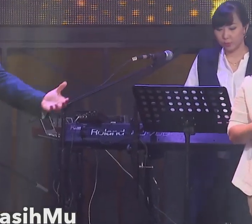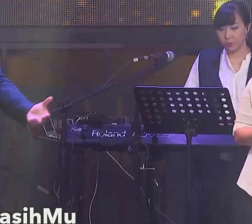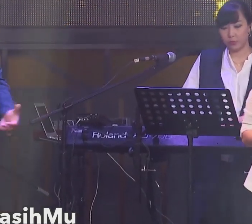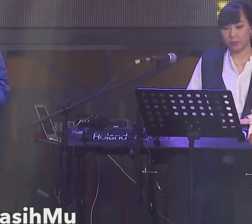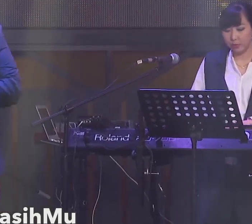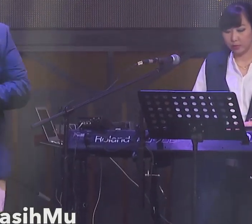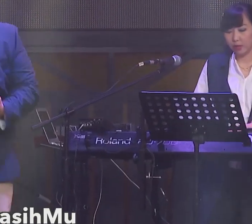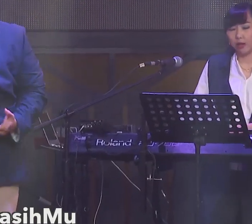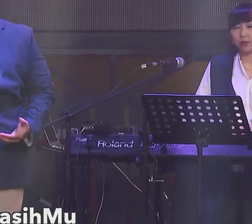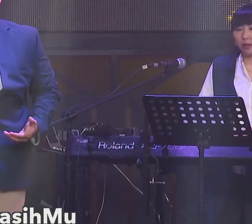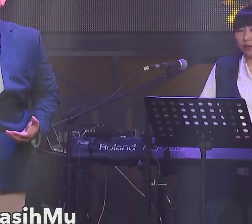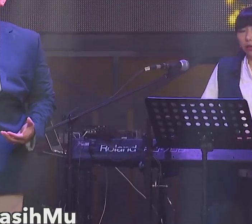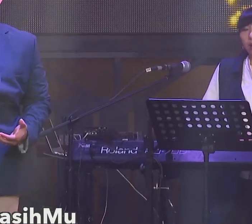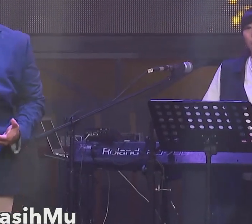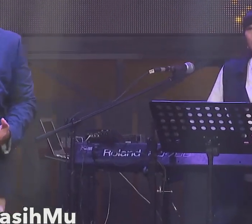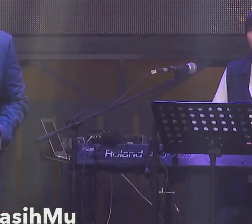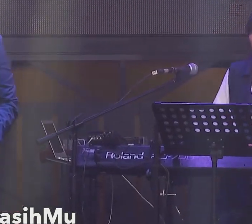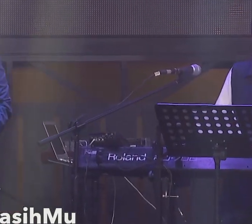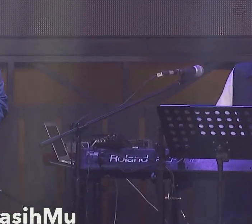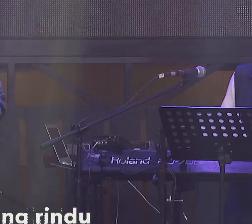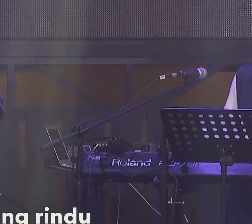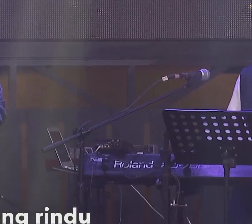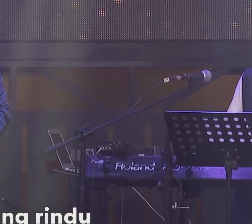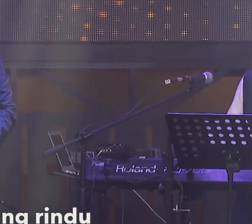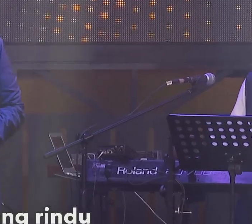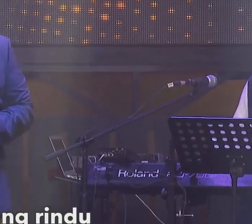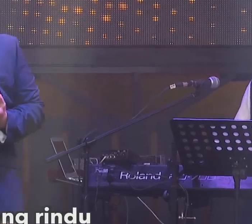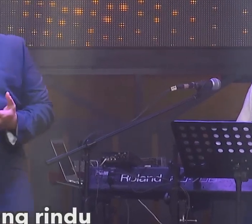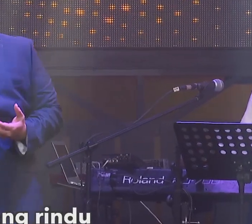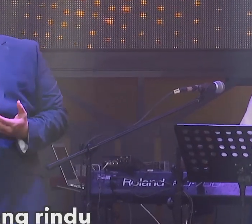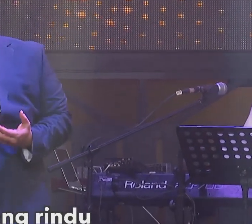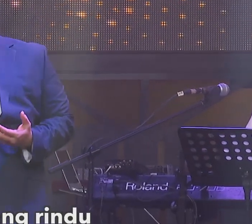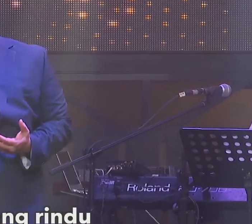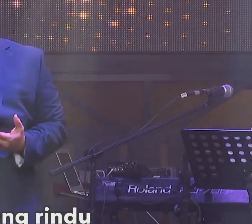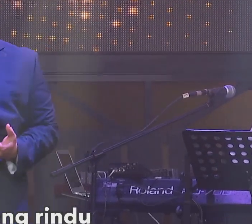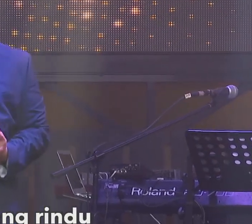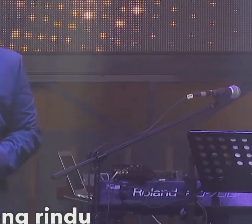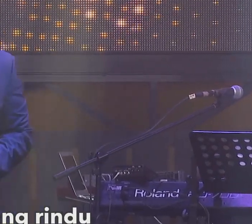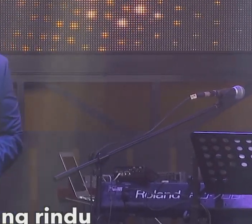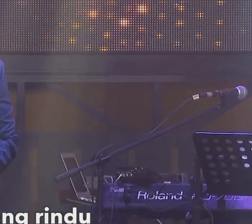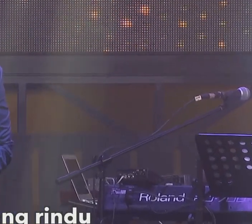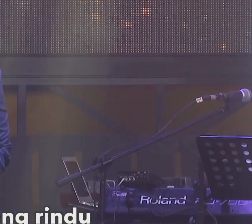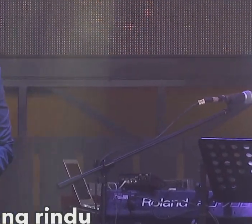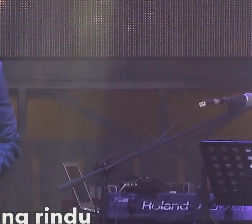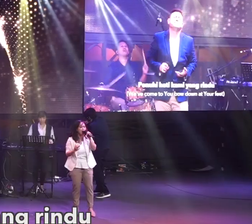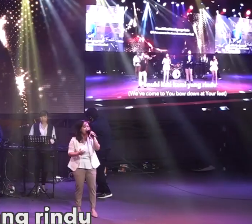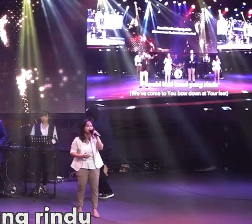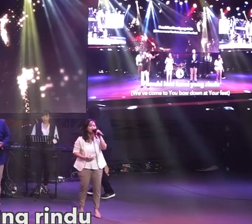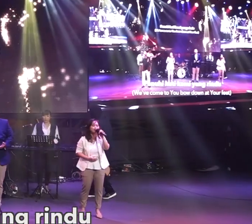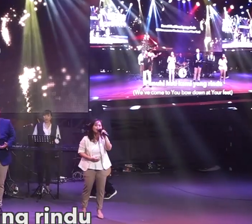begitu besarnya kasih, penuhi hati kami, Tuhan,